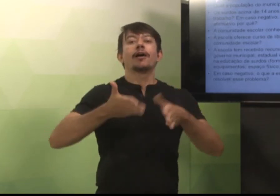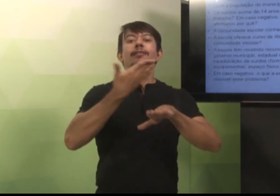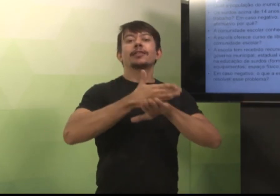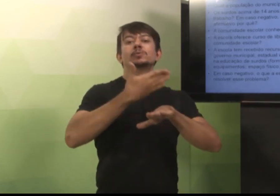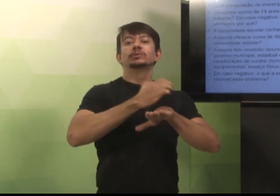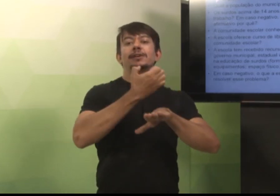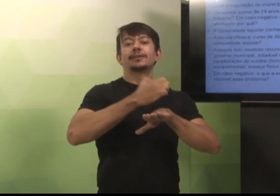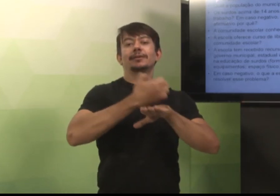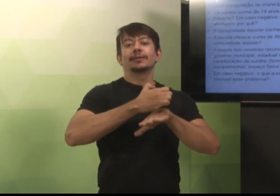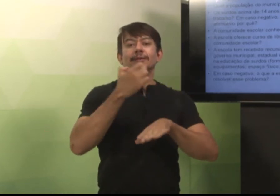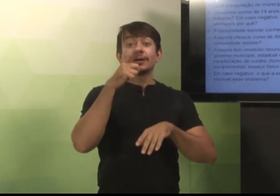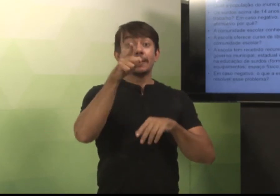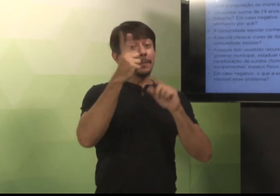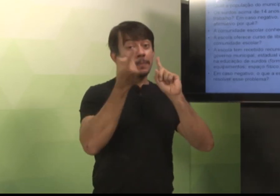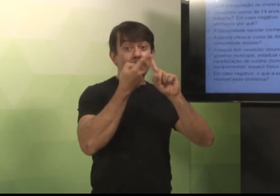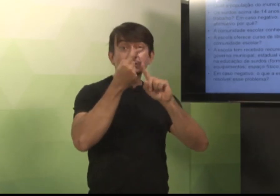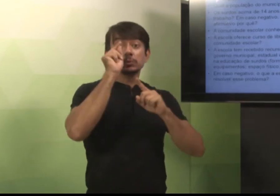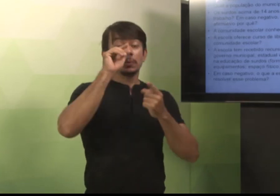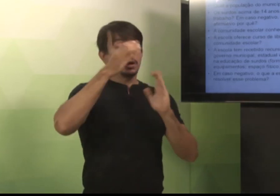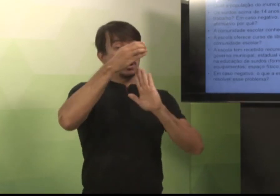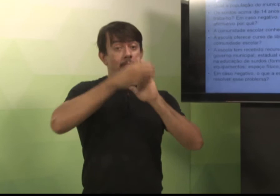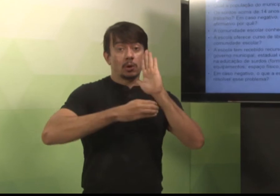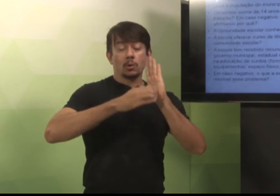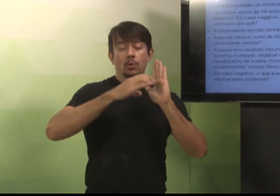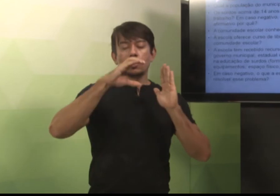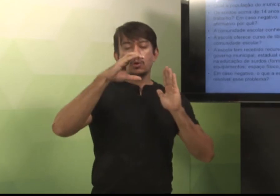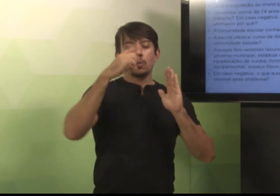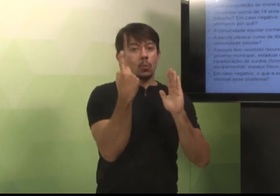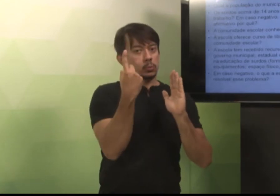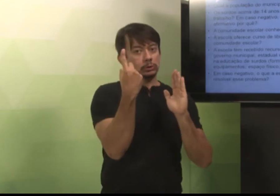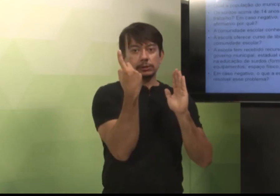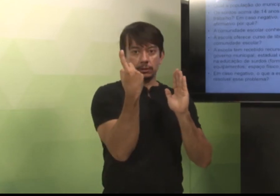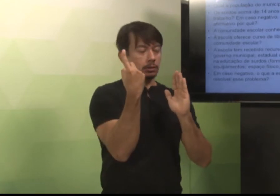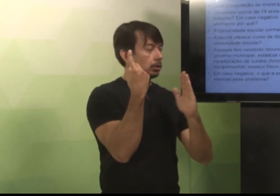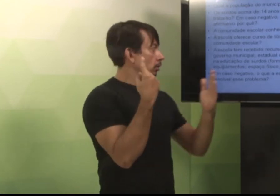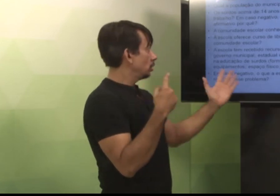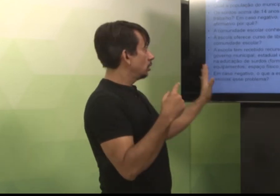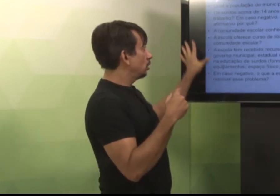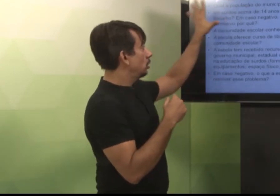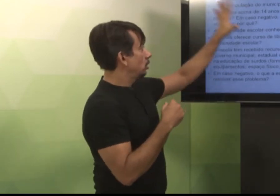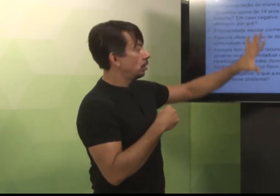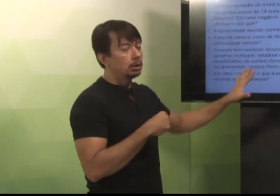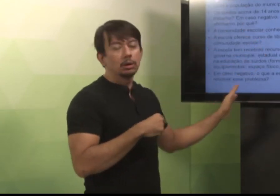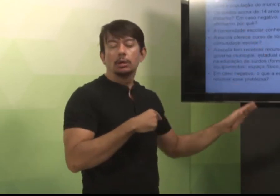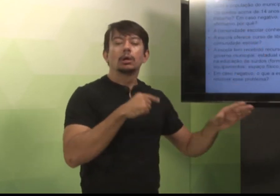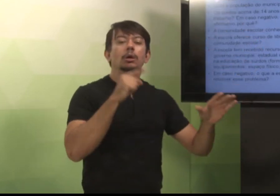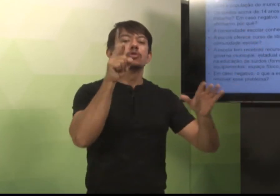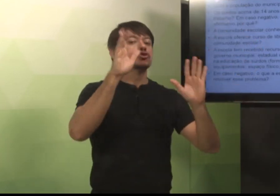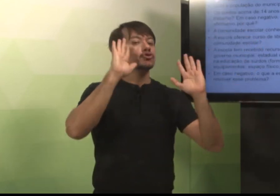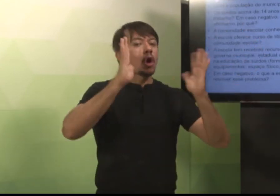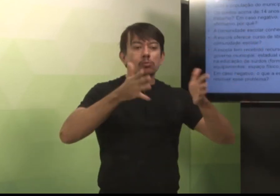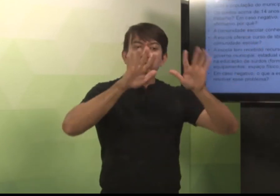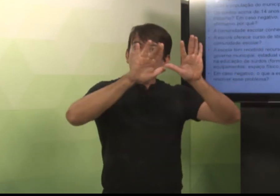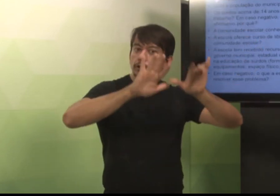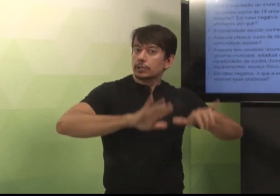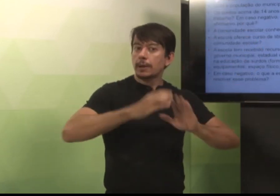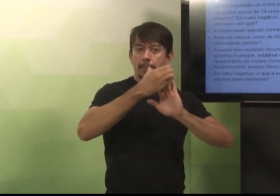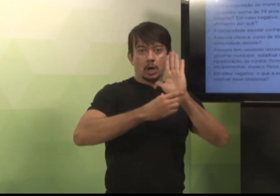ali no estágio preparado. E isso faz parte do capítulo 1. Então tudo isso aqui faz parte do